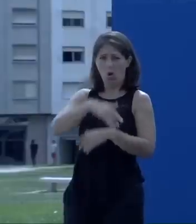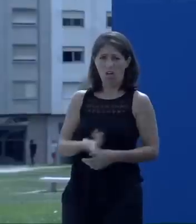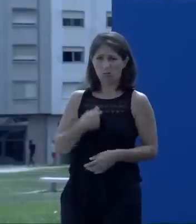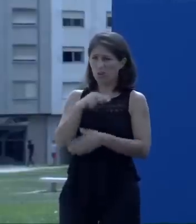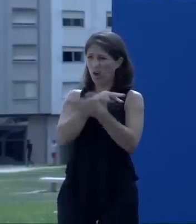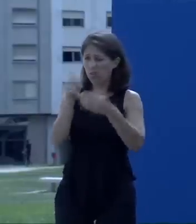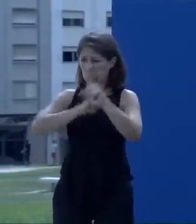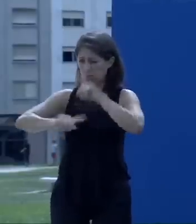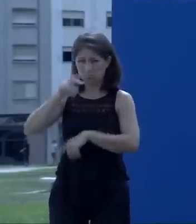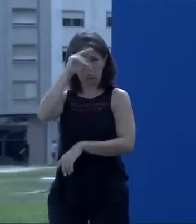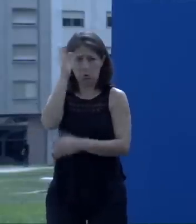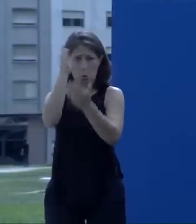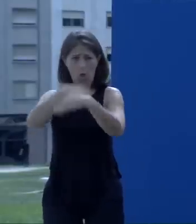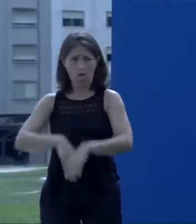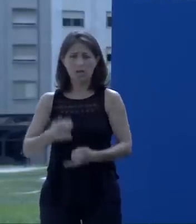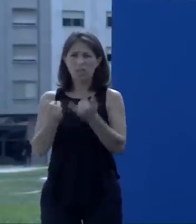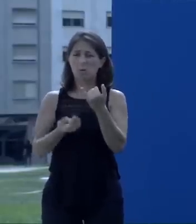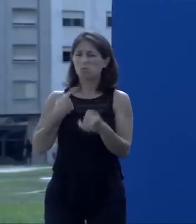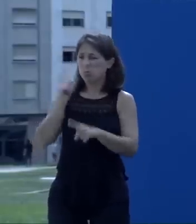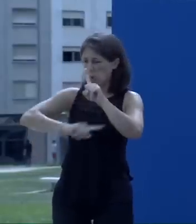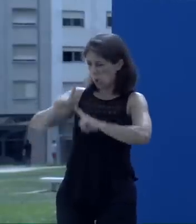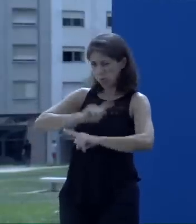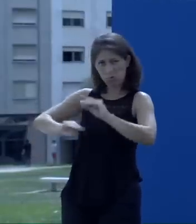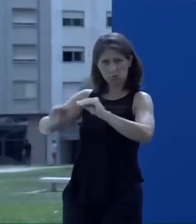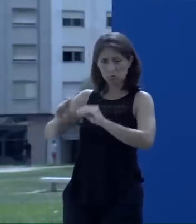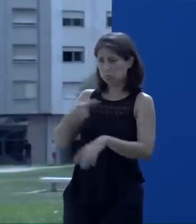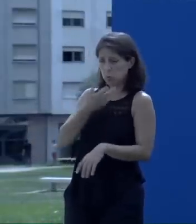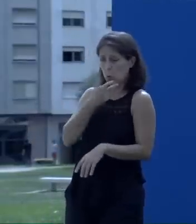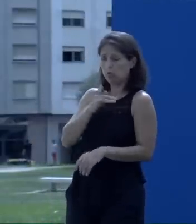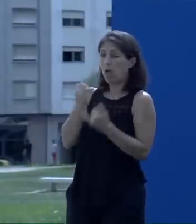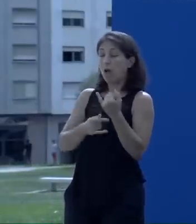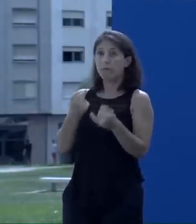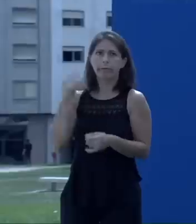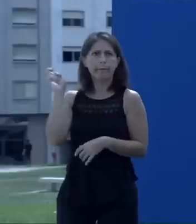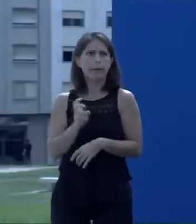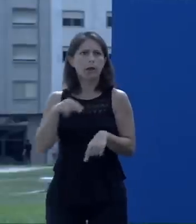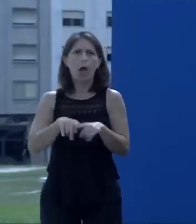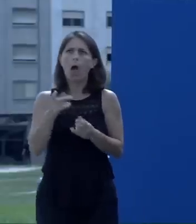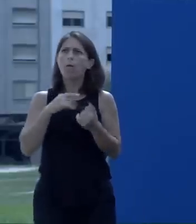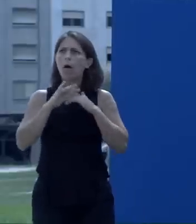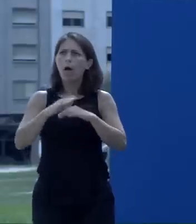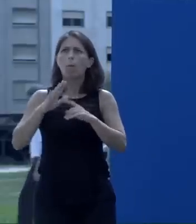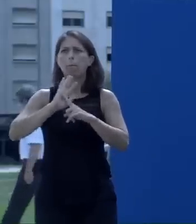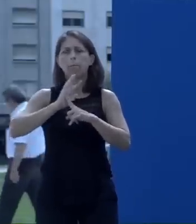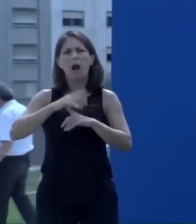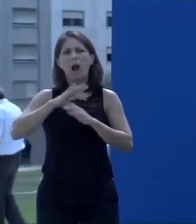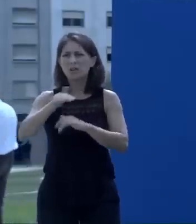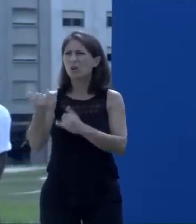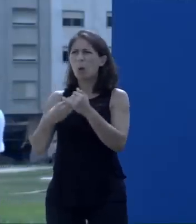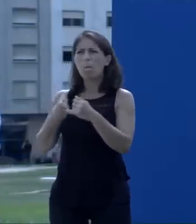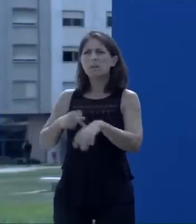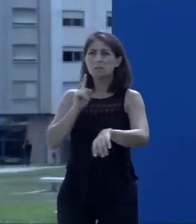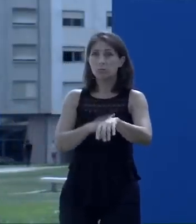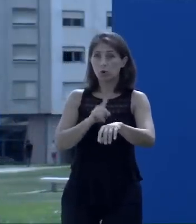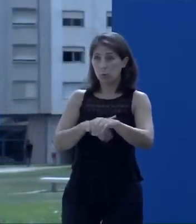Galicia, descoñecedor dos problemas de Galicia hasta o punto de vir a renunciar un parque acuático o mesmo día que se queimaban todos os montes